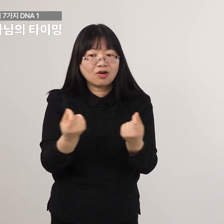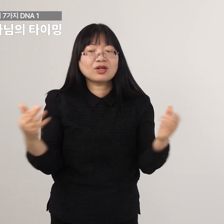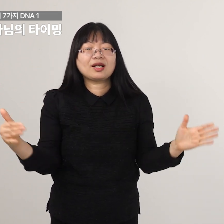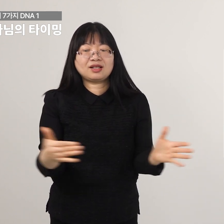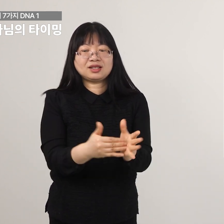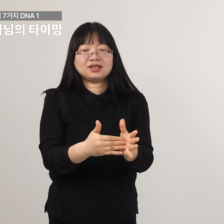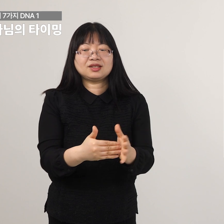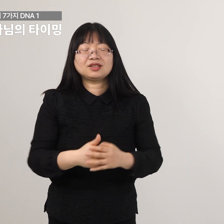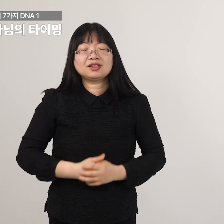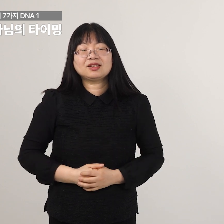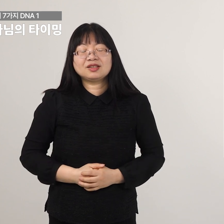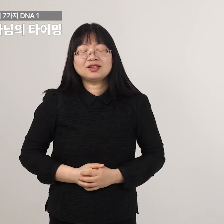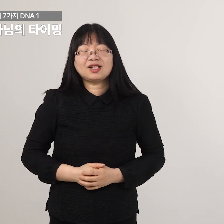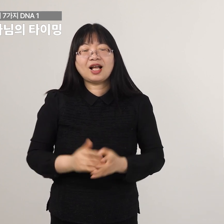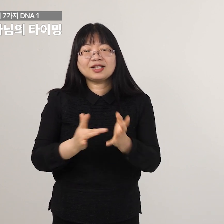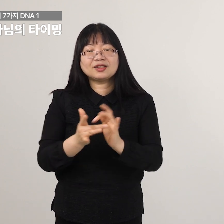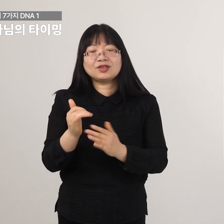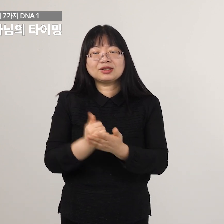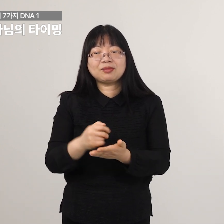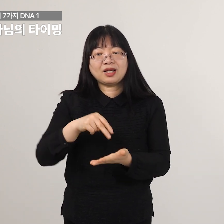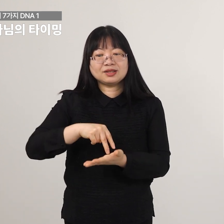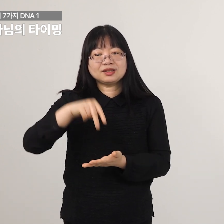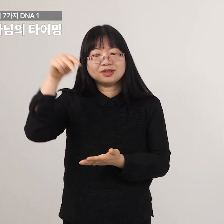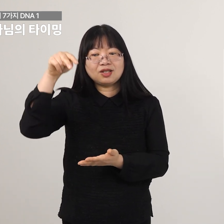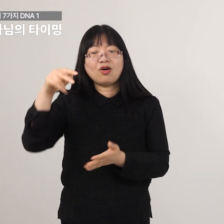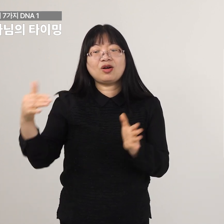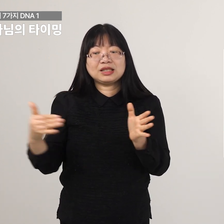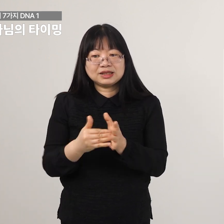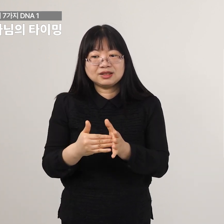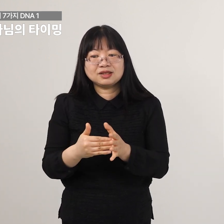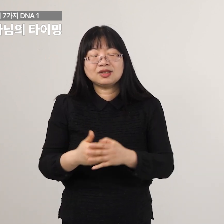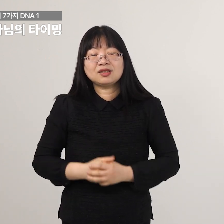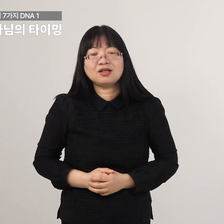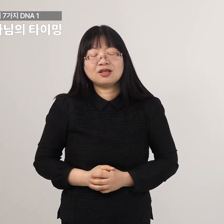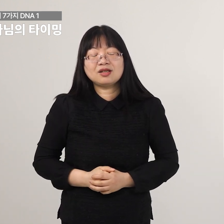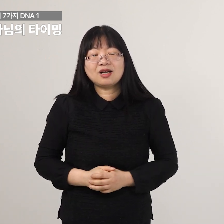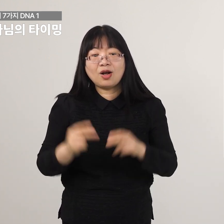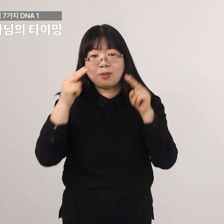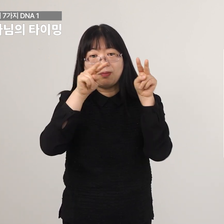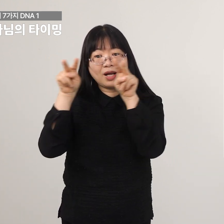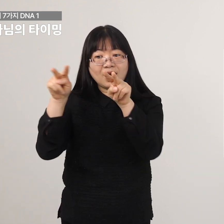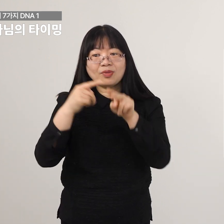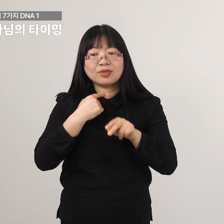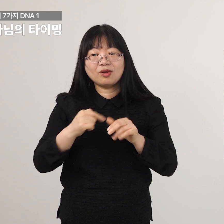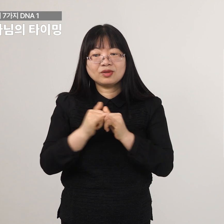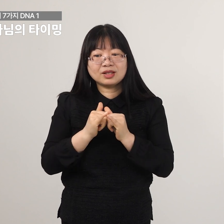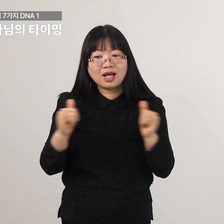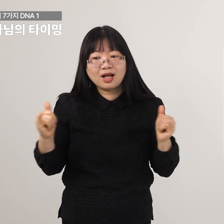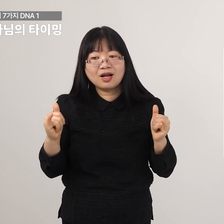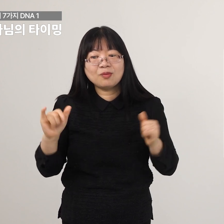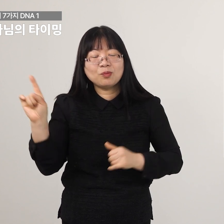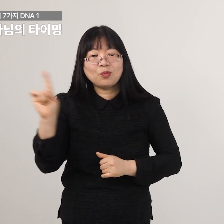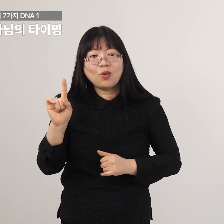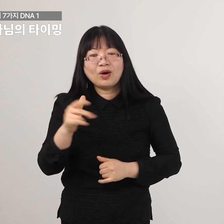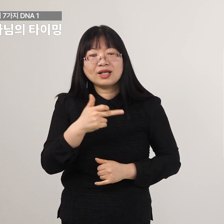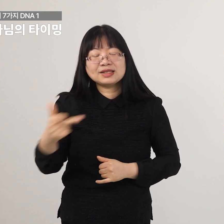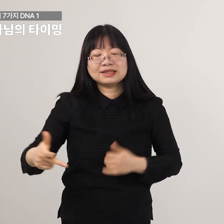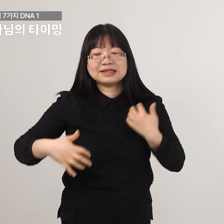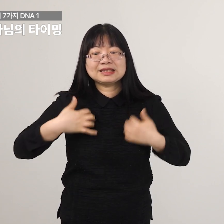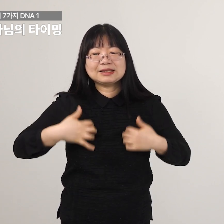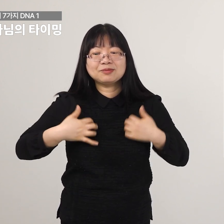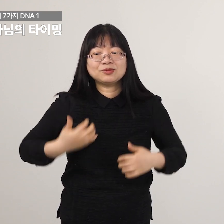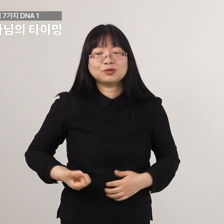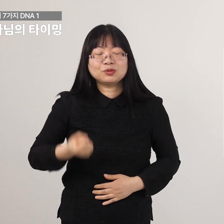나요. 그러니까 예수님의 승천으로 끝이 나고 그걸 바라보았던 사람들은 큰